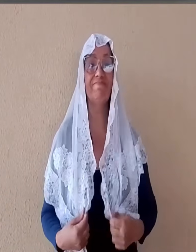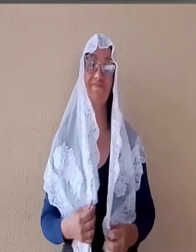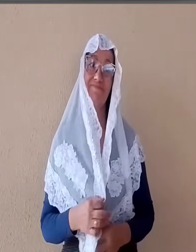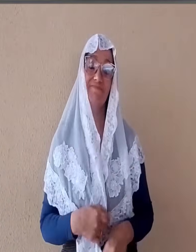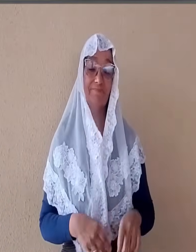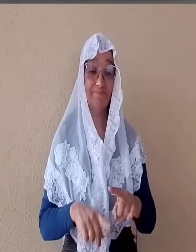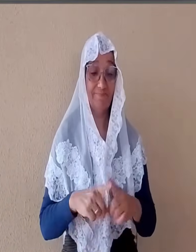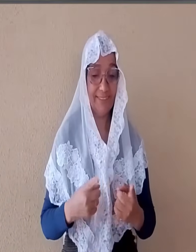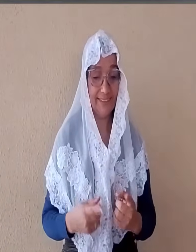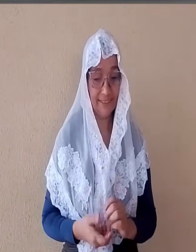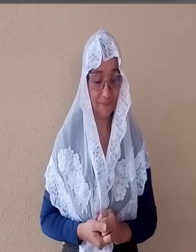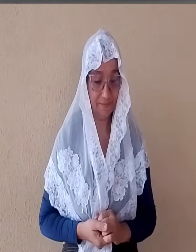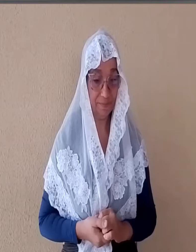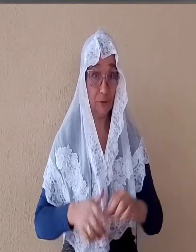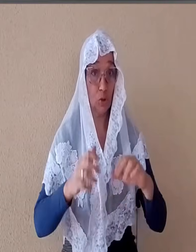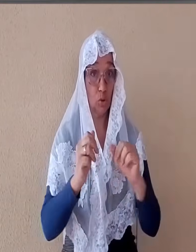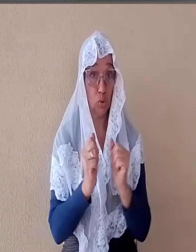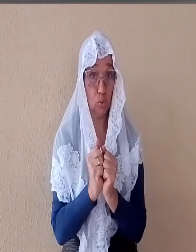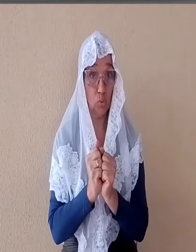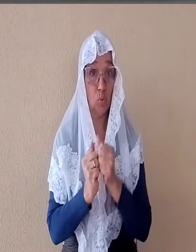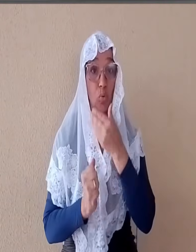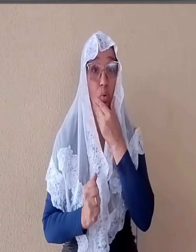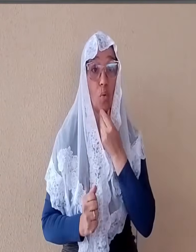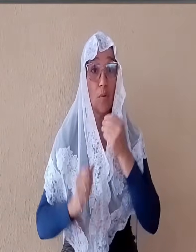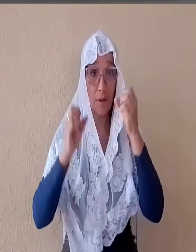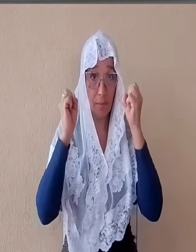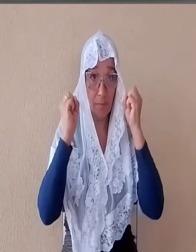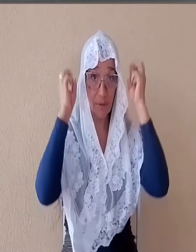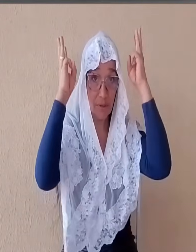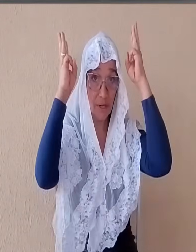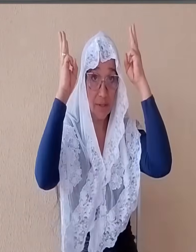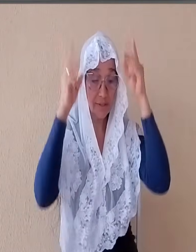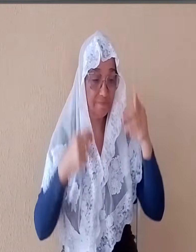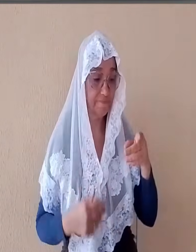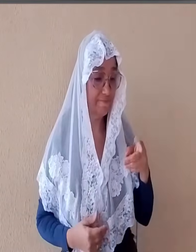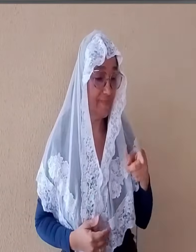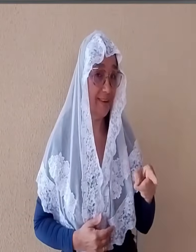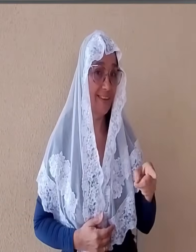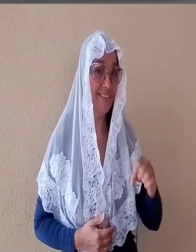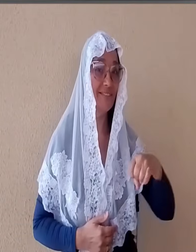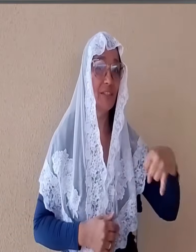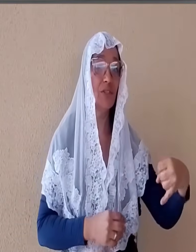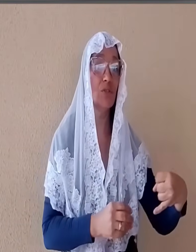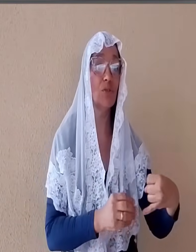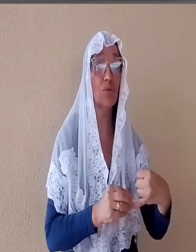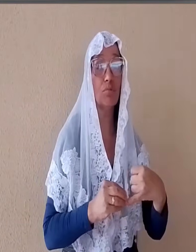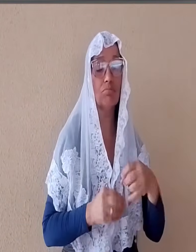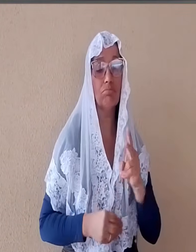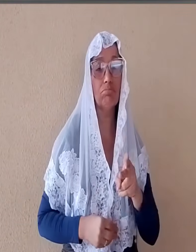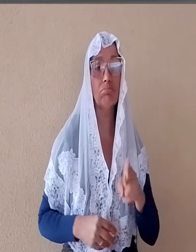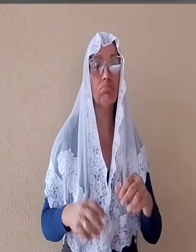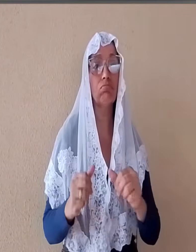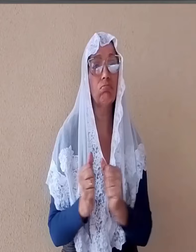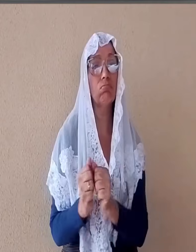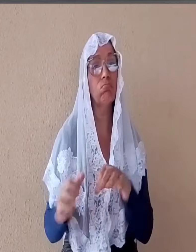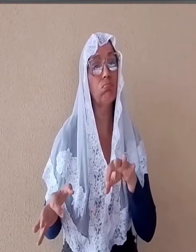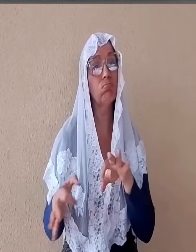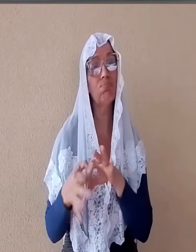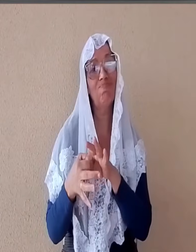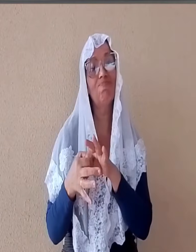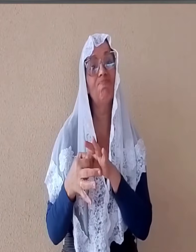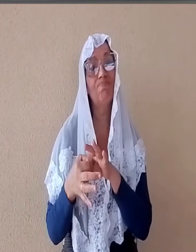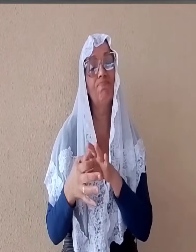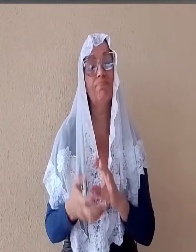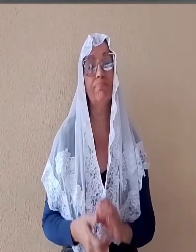buscava o Senhor, Josué do lado dele. Bendito é o nome do Senhor. E todos aqueles